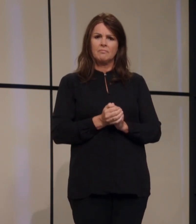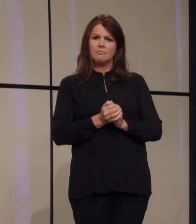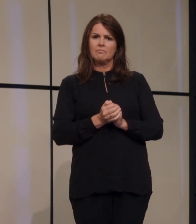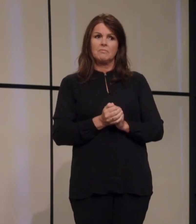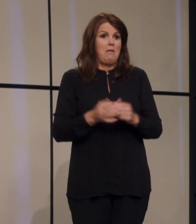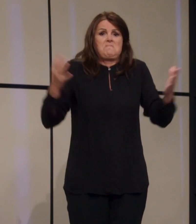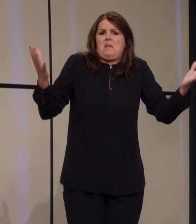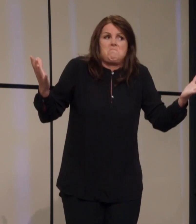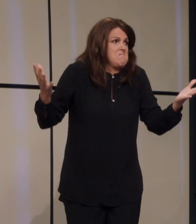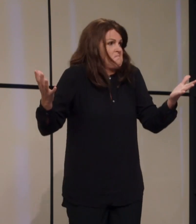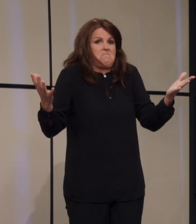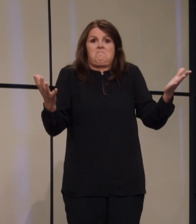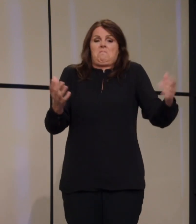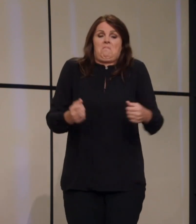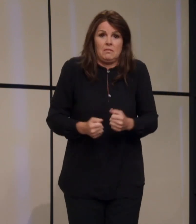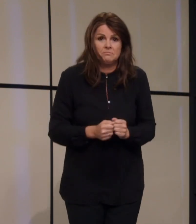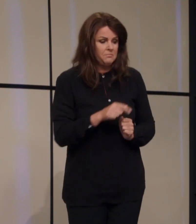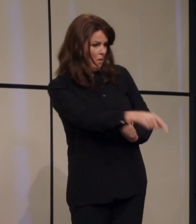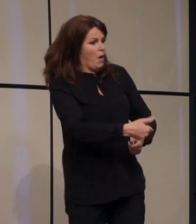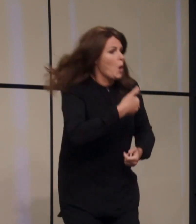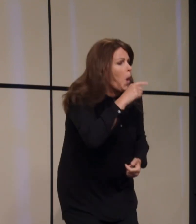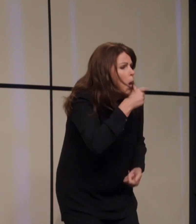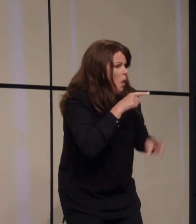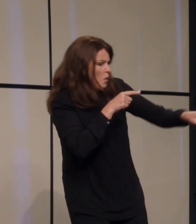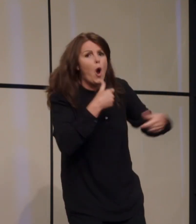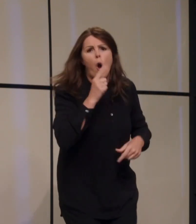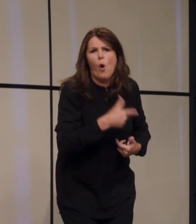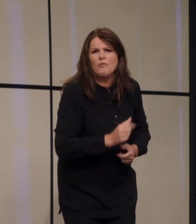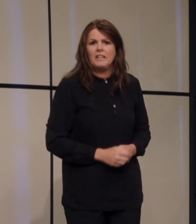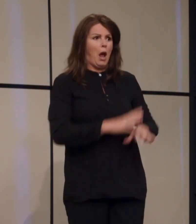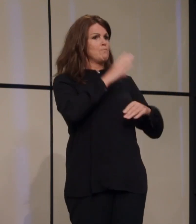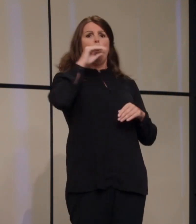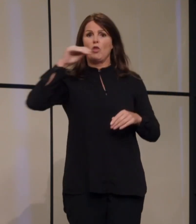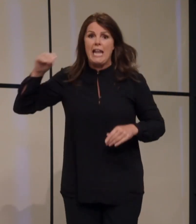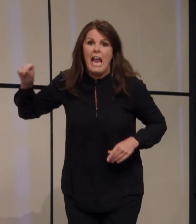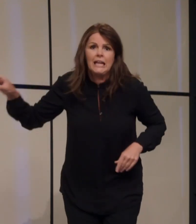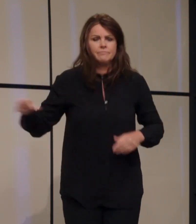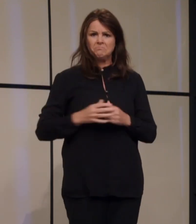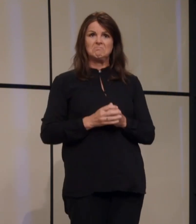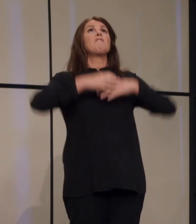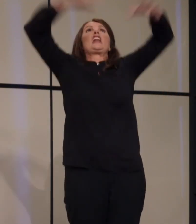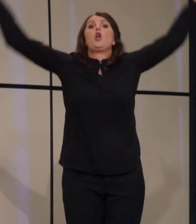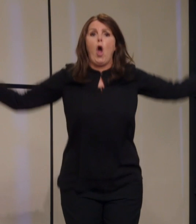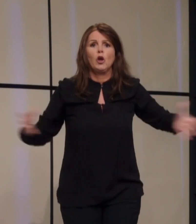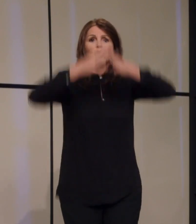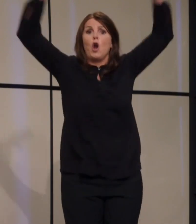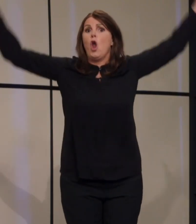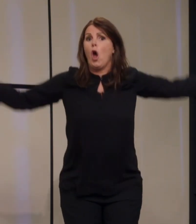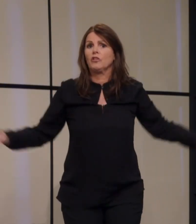vaak om opgemerkt bij het koffiezetapparaat mondeling, via de lucht,